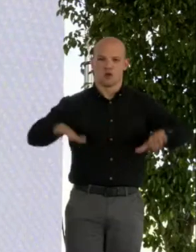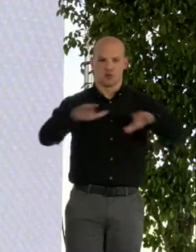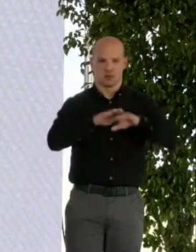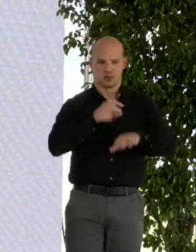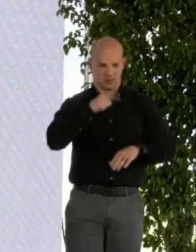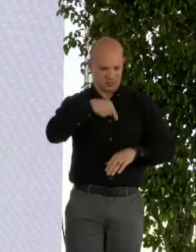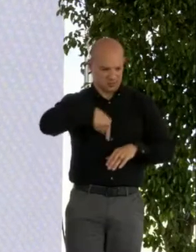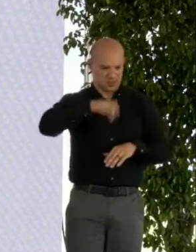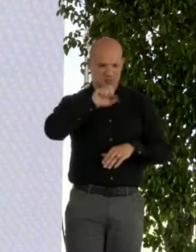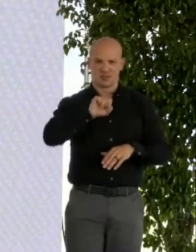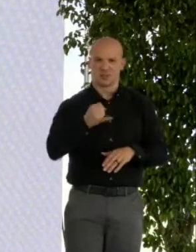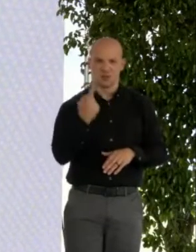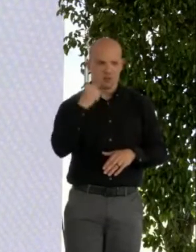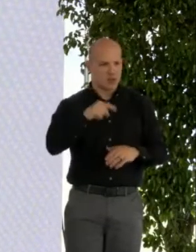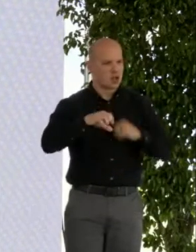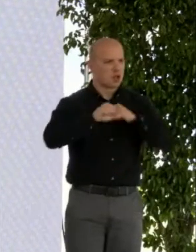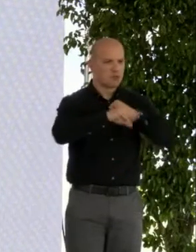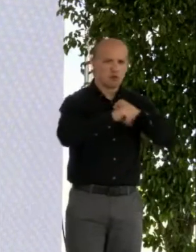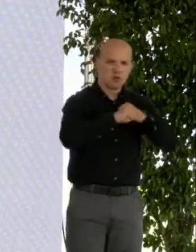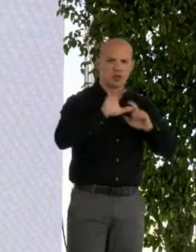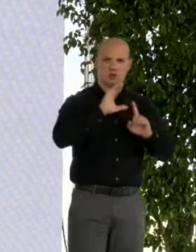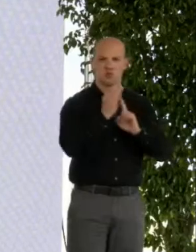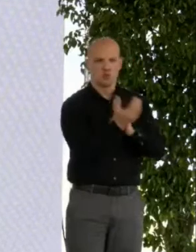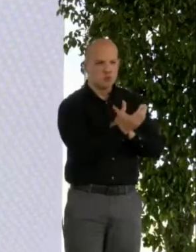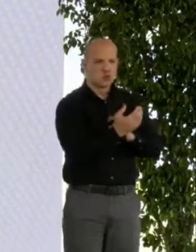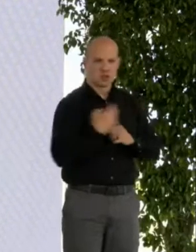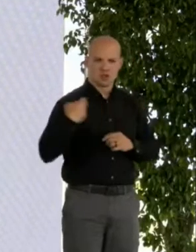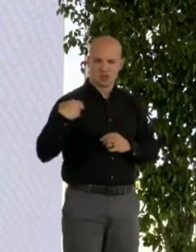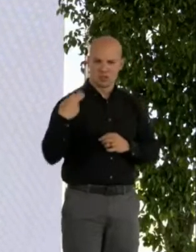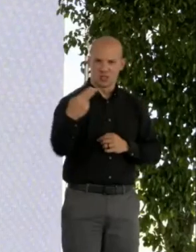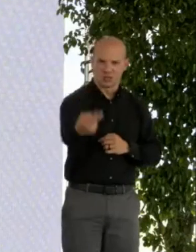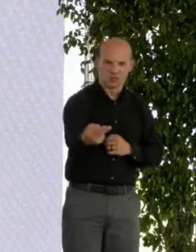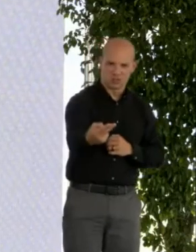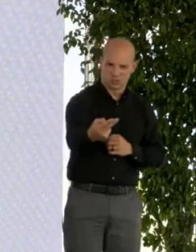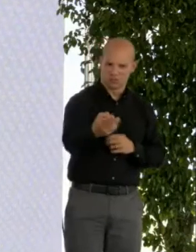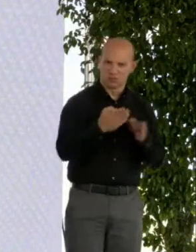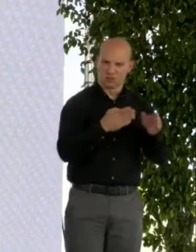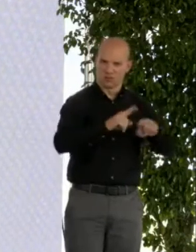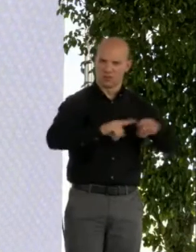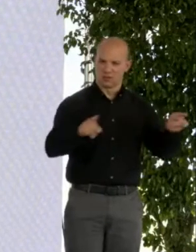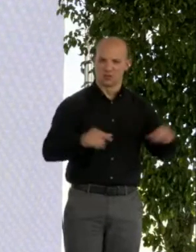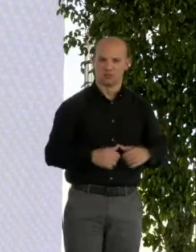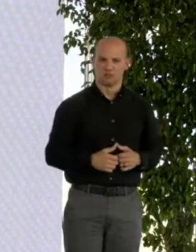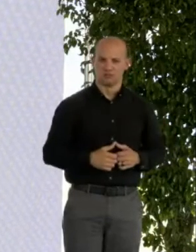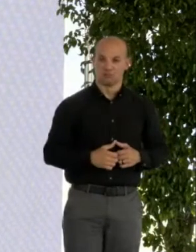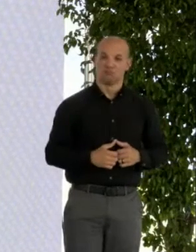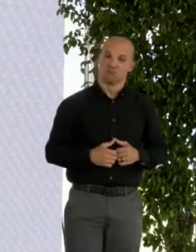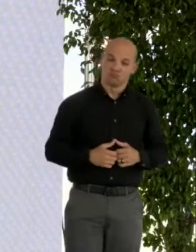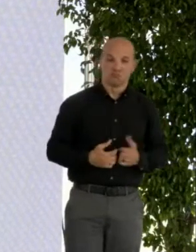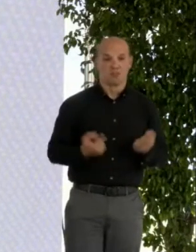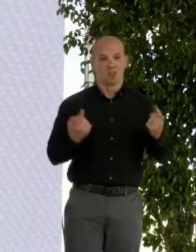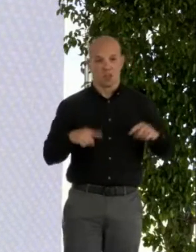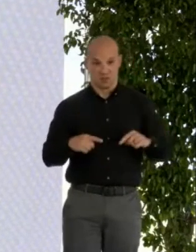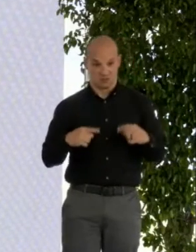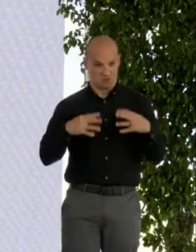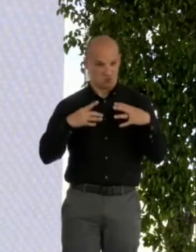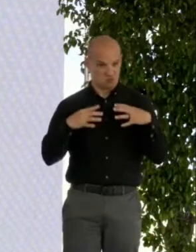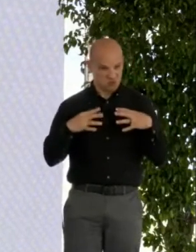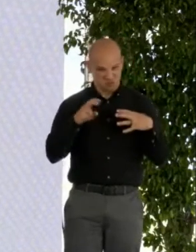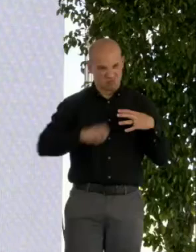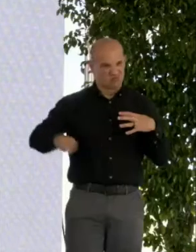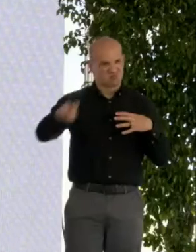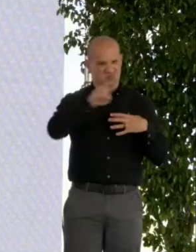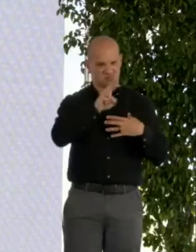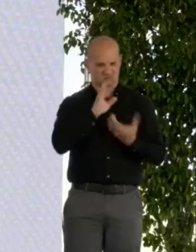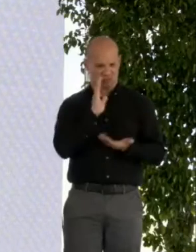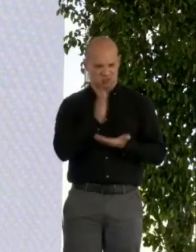duda para promover nuestra cultura y nuestra historia de una manera distinta. Después de una paralización de la industria del turismo y entretenimiento y